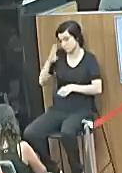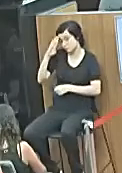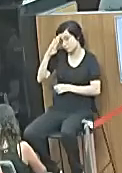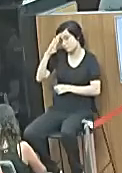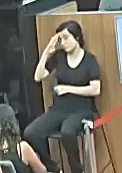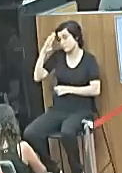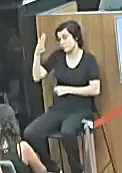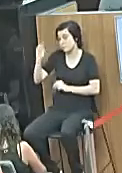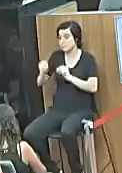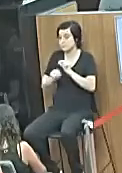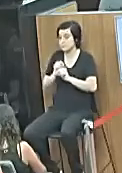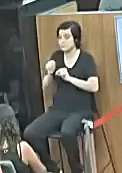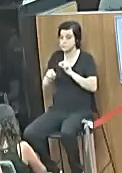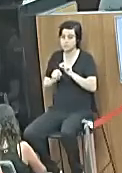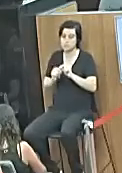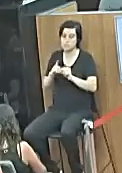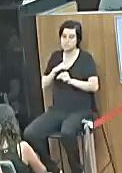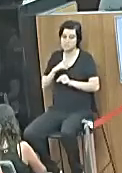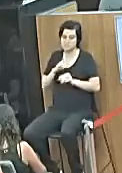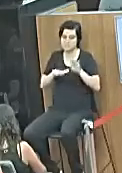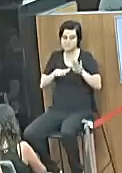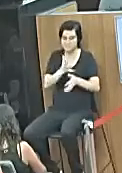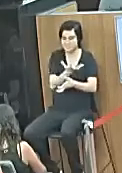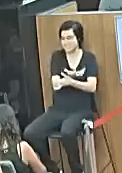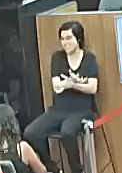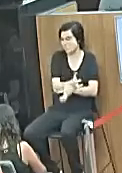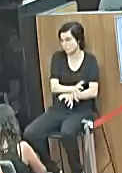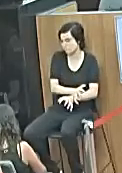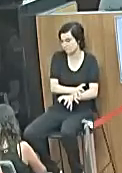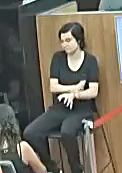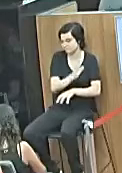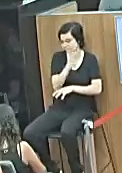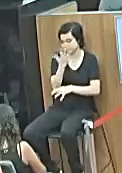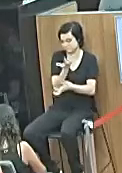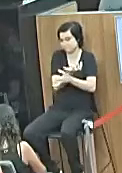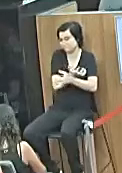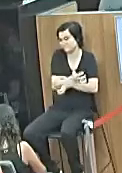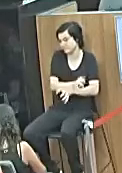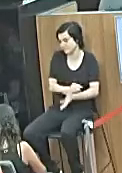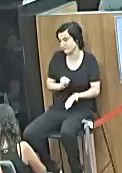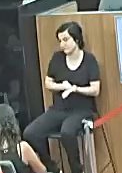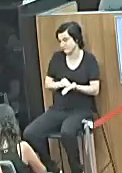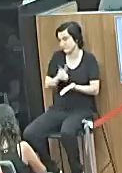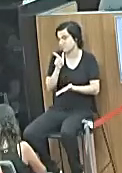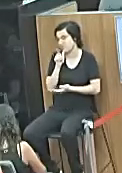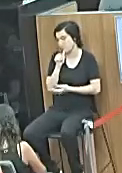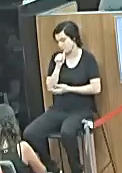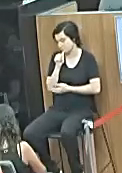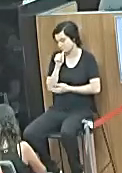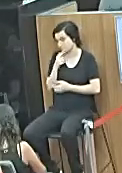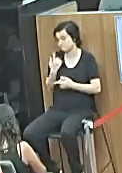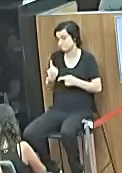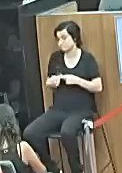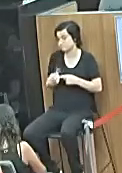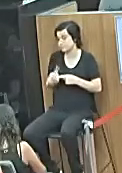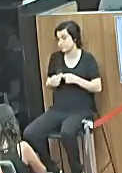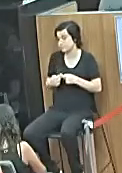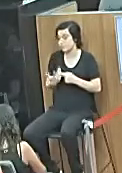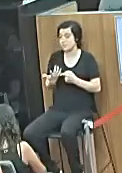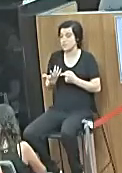tocante à convivência com a seca pelos agricultores familiares com o aumento da